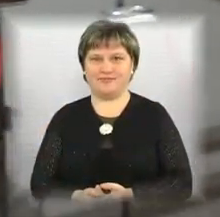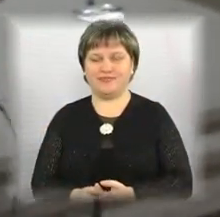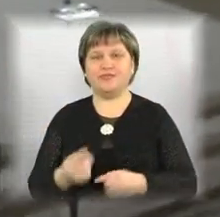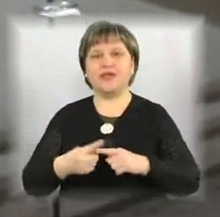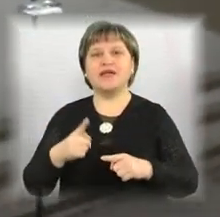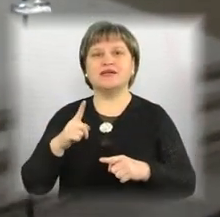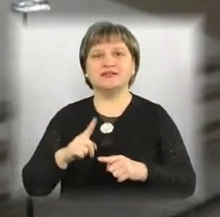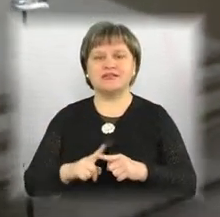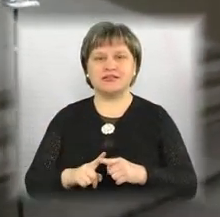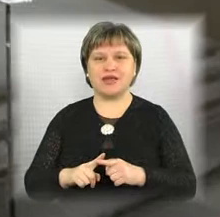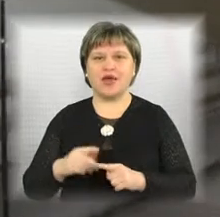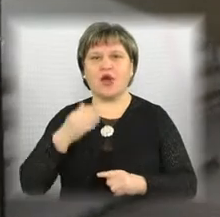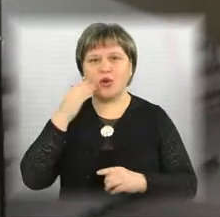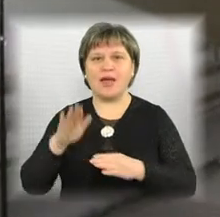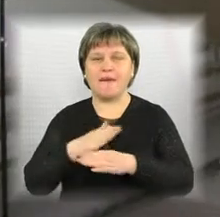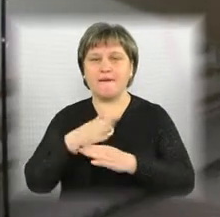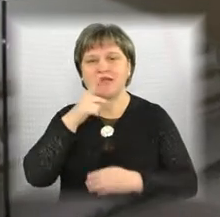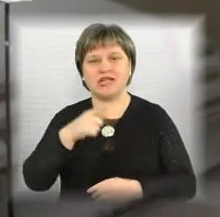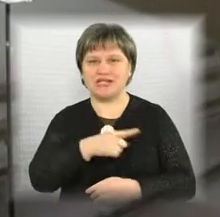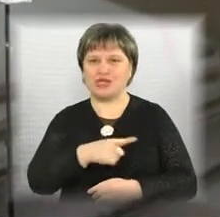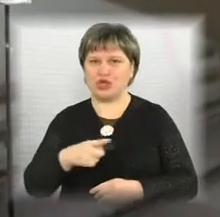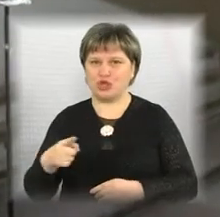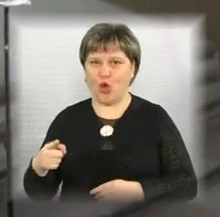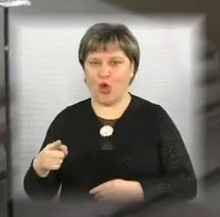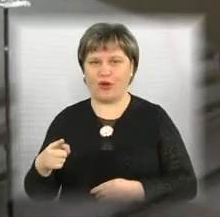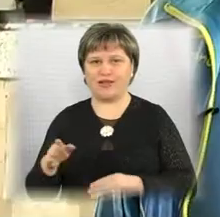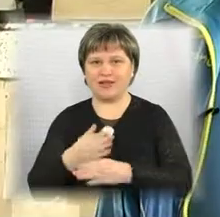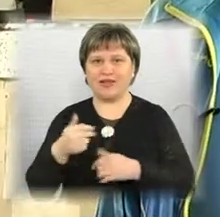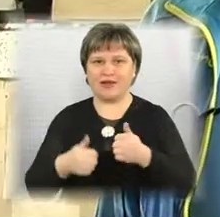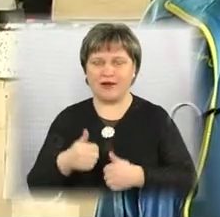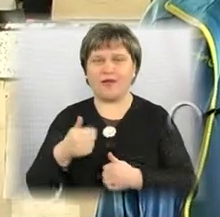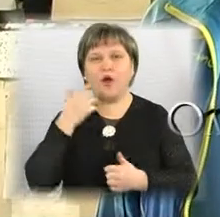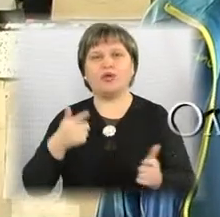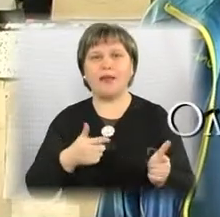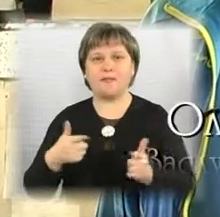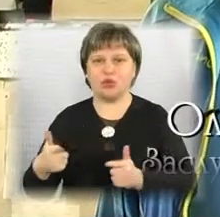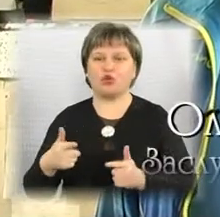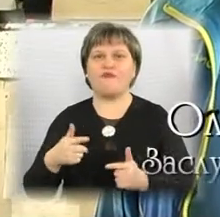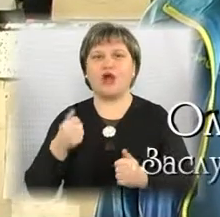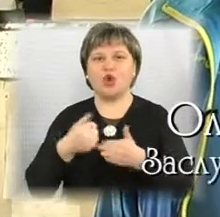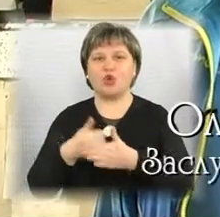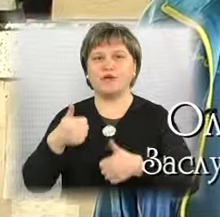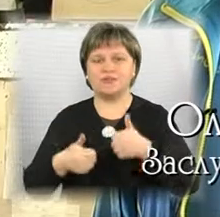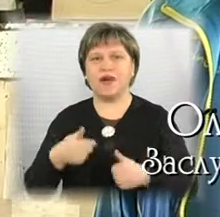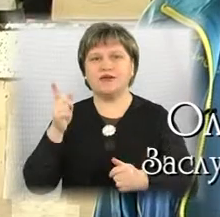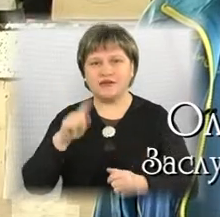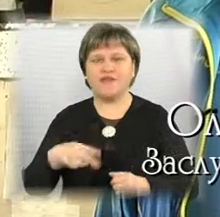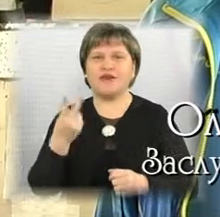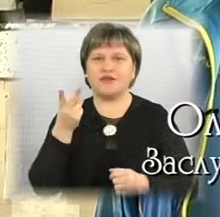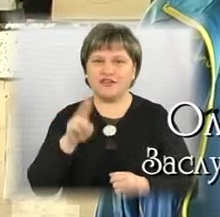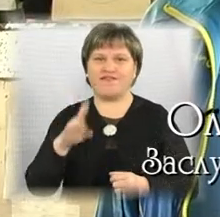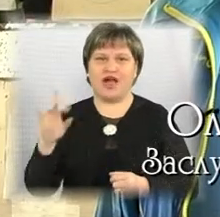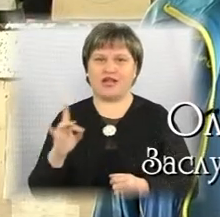день. Це коли міжсезоння, а коли підготовка до змагань, то два рази в день. І